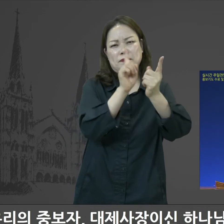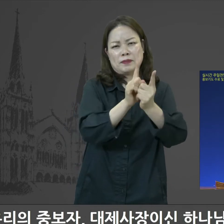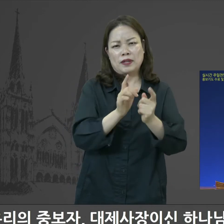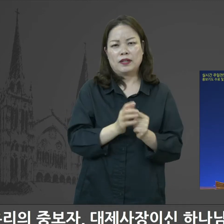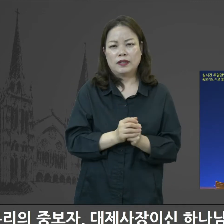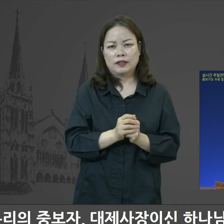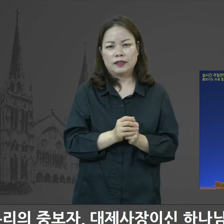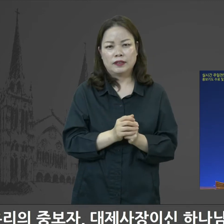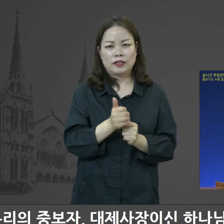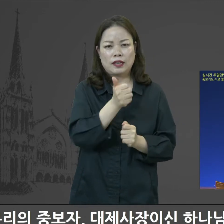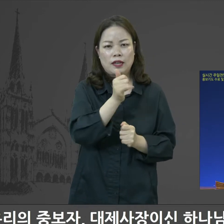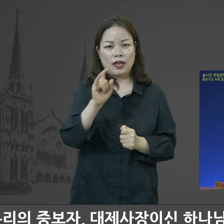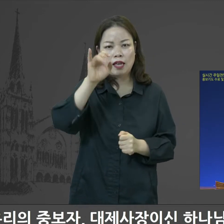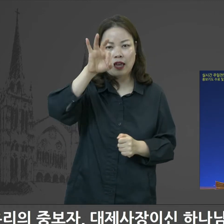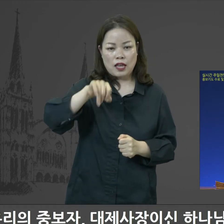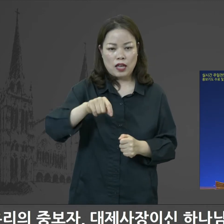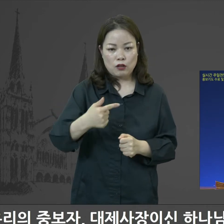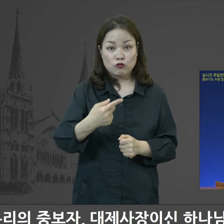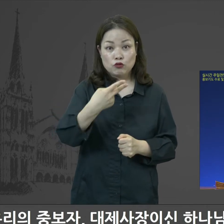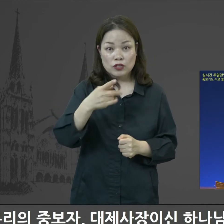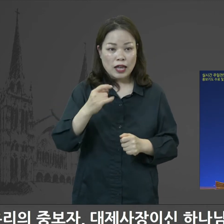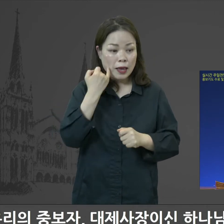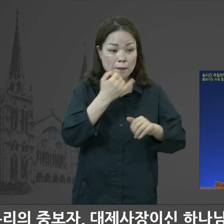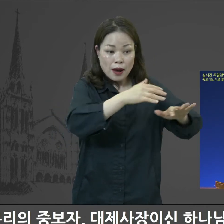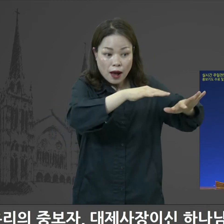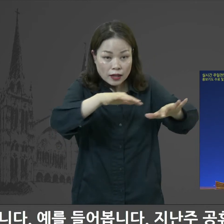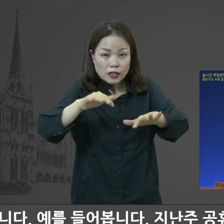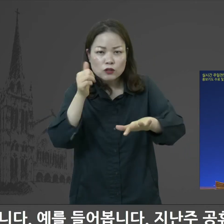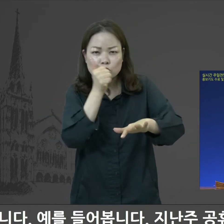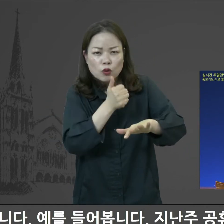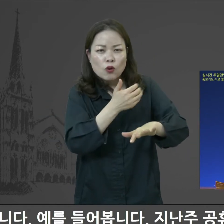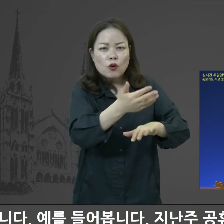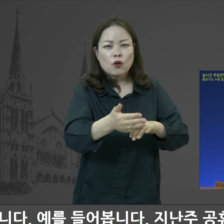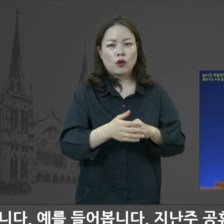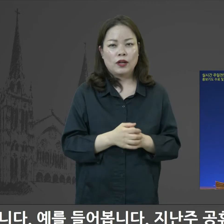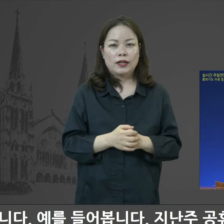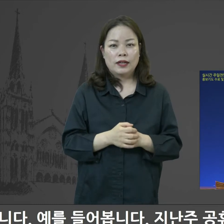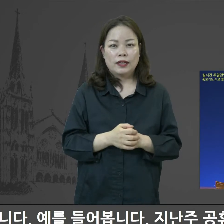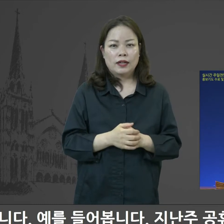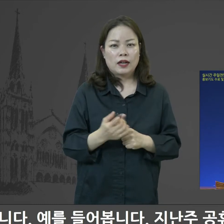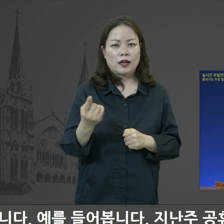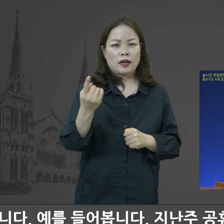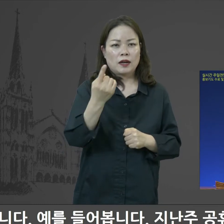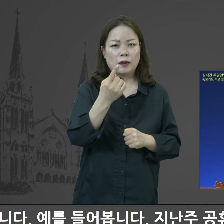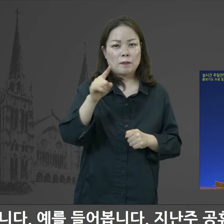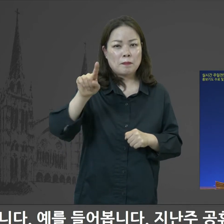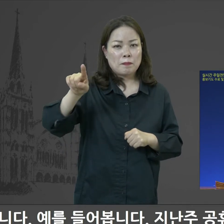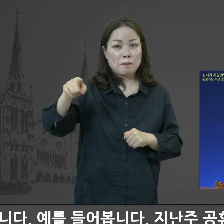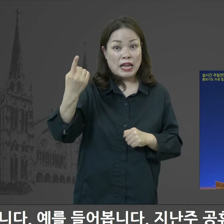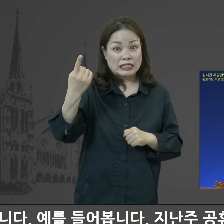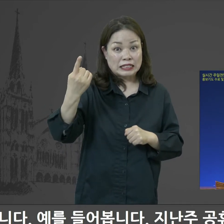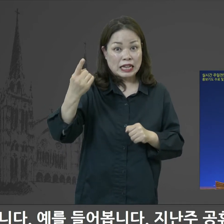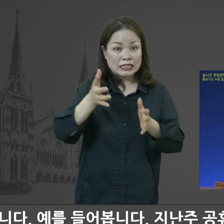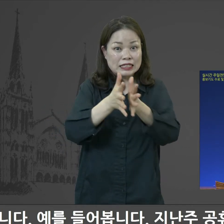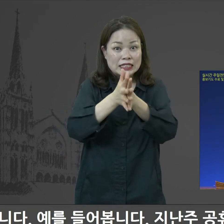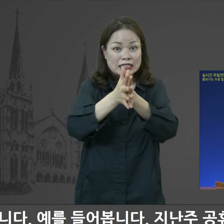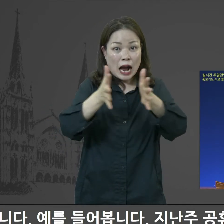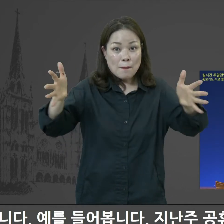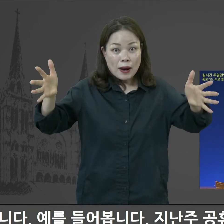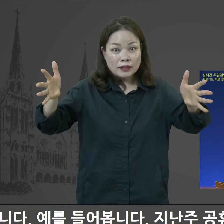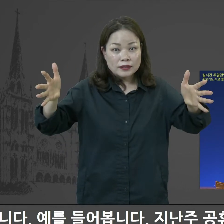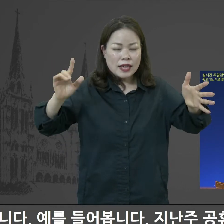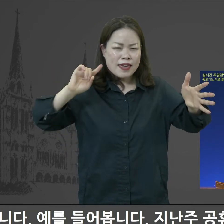그리고 해운대를 좀 소개해줘서 해운대에 잠시 다녀왔습니다. 해운대 가니 무려 100층짜리 아파트가 있더라고요. 정말